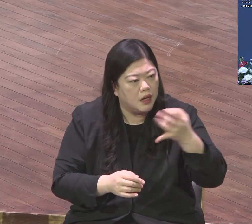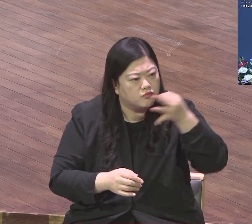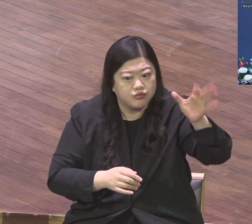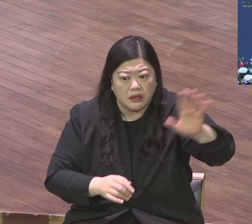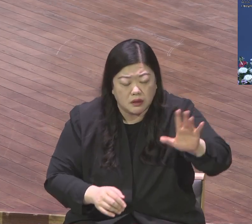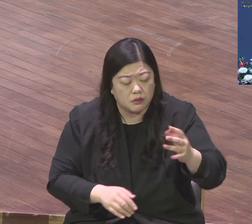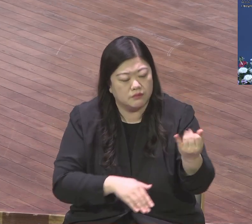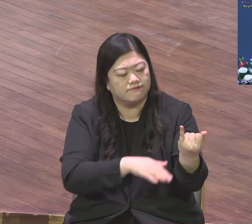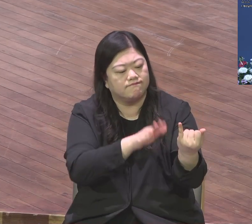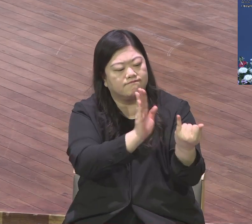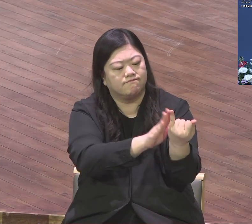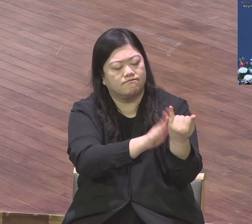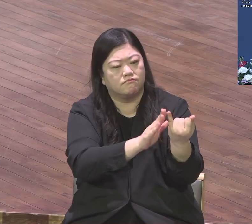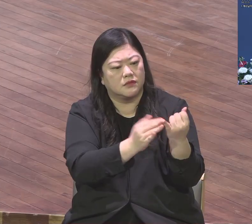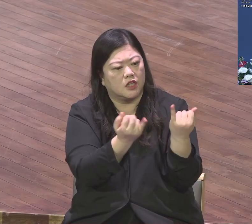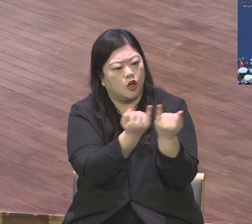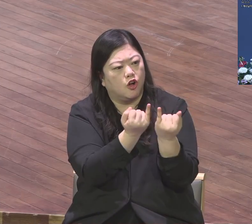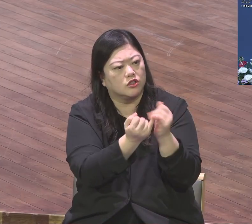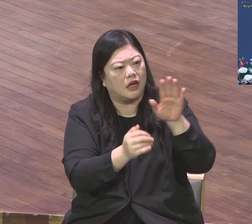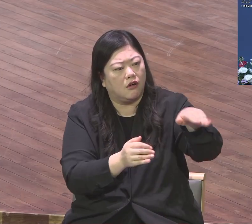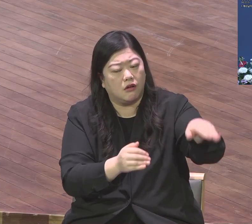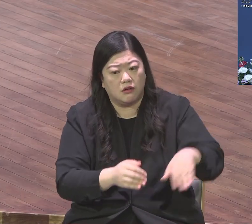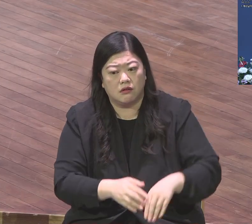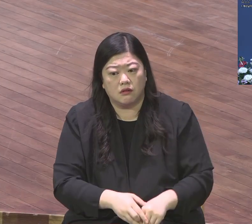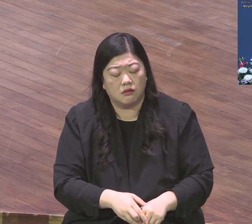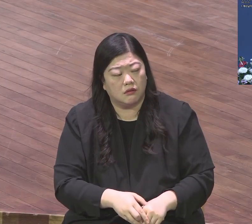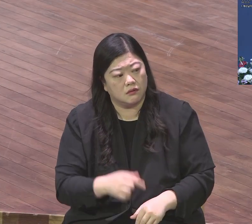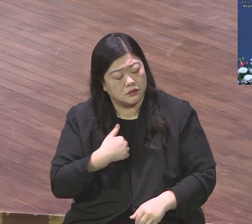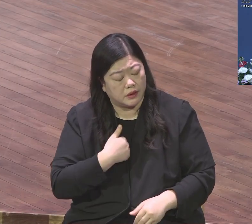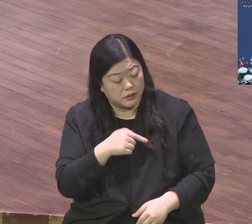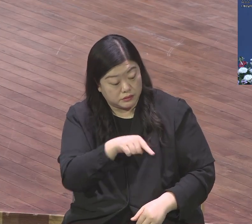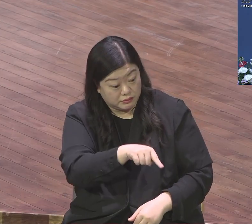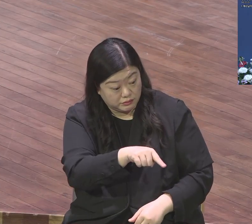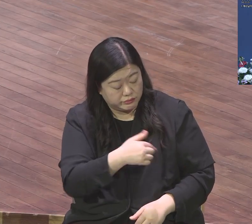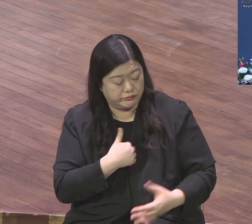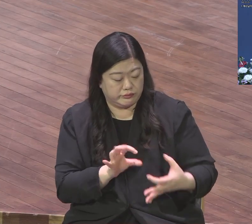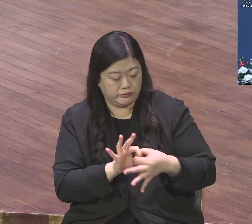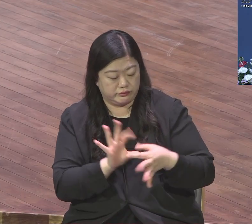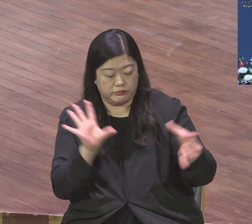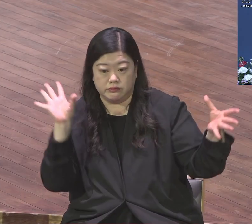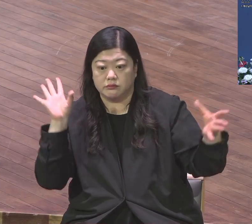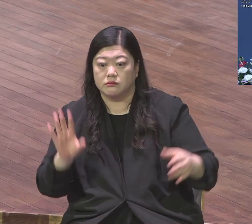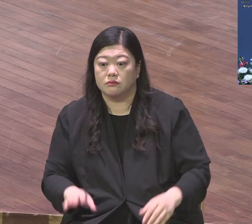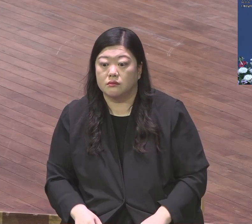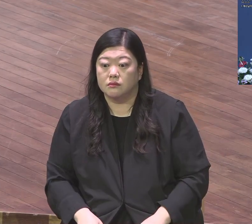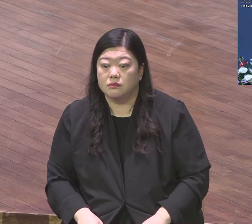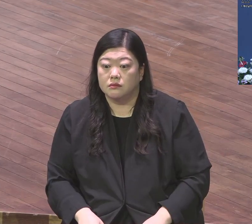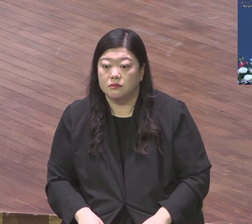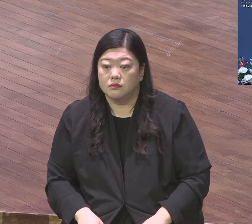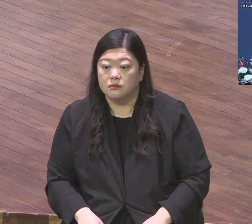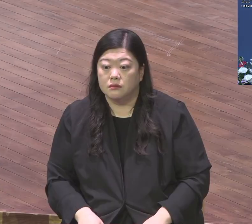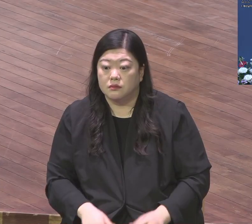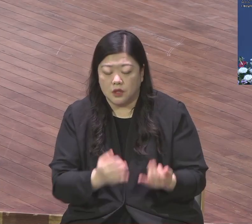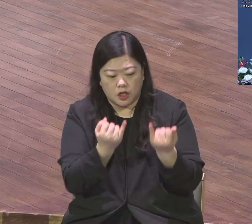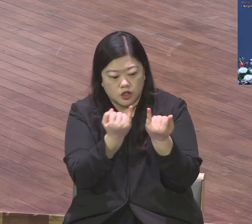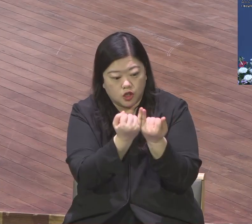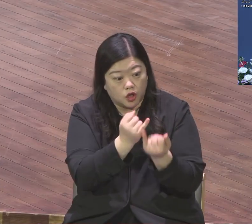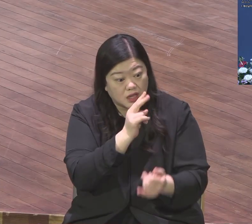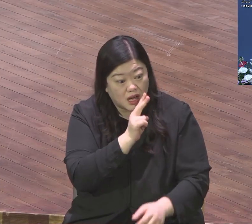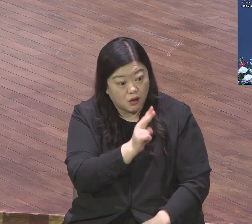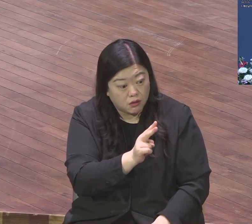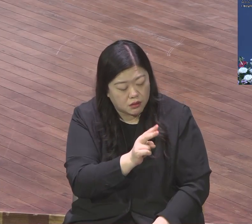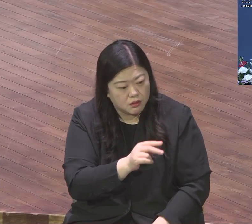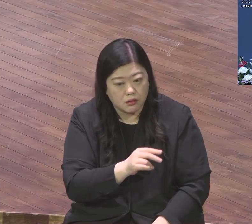여자여라고 하면서 이 일과 나와 무슨 상관이 있나이까 이 하신 이유가 있어요. 여자여,